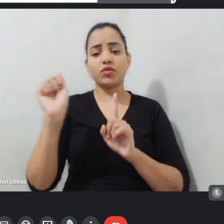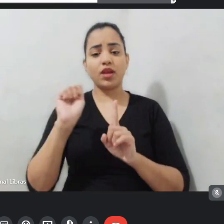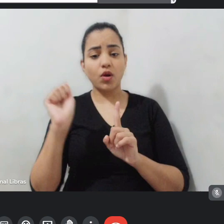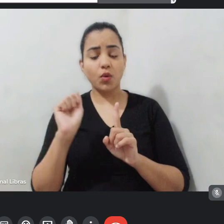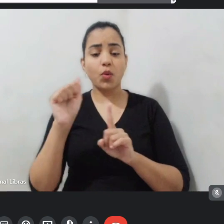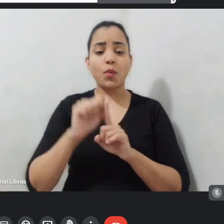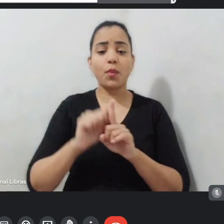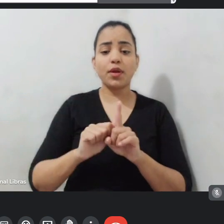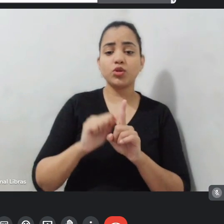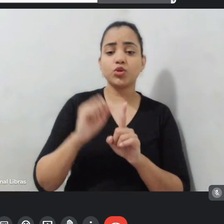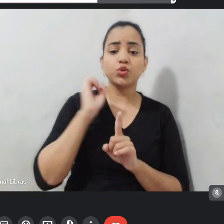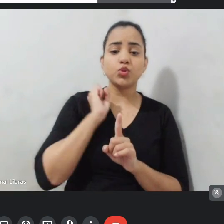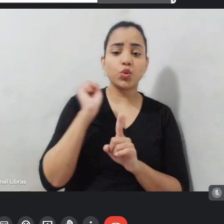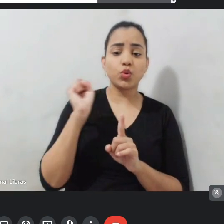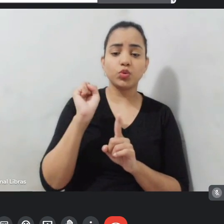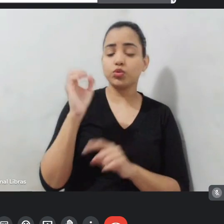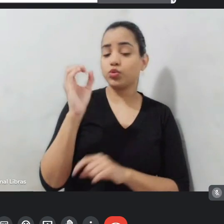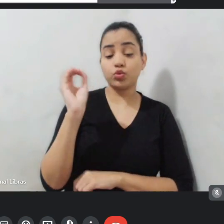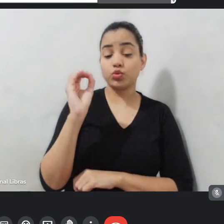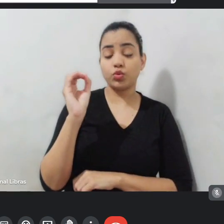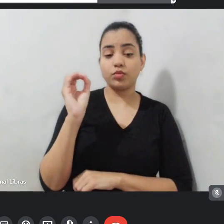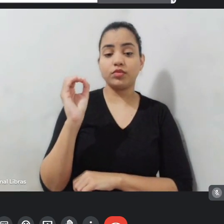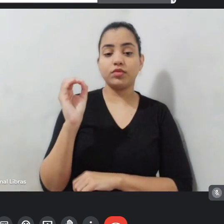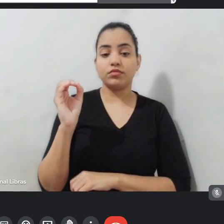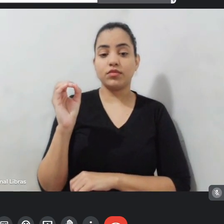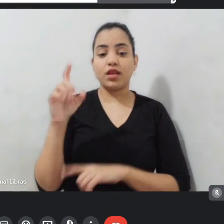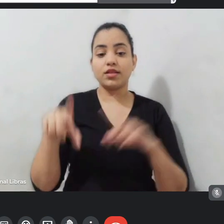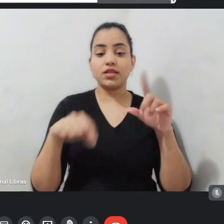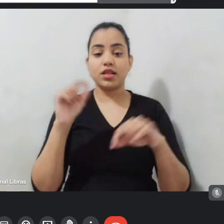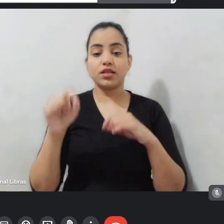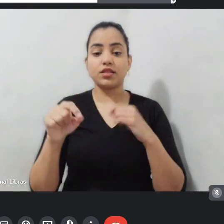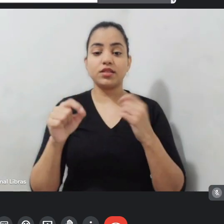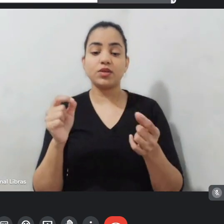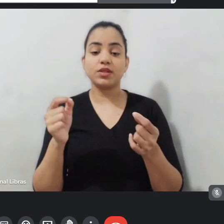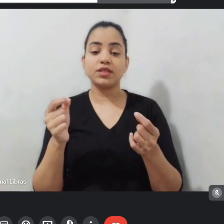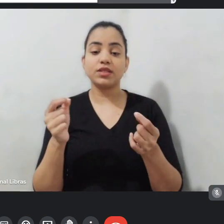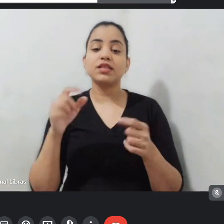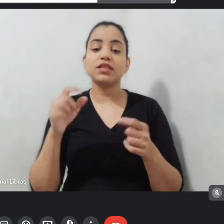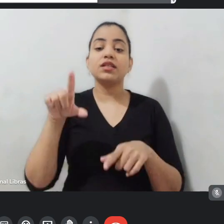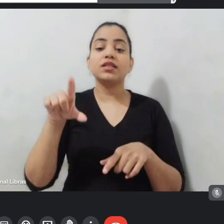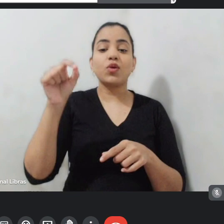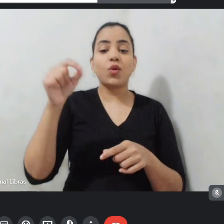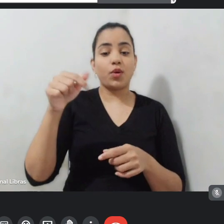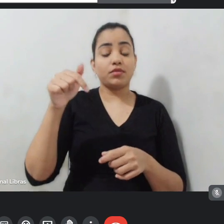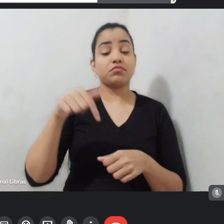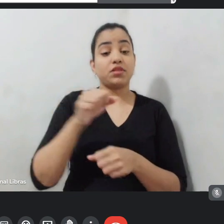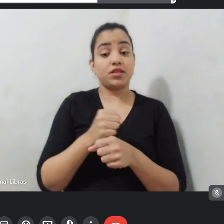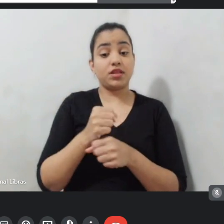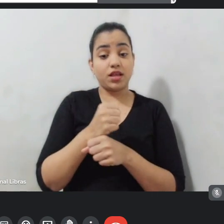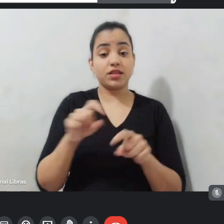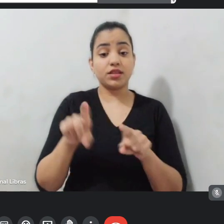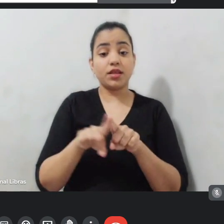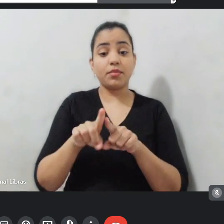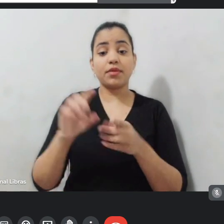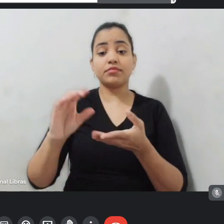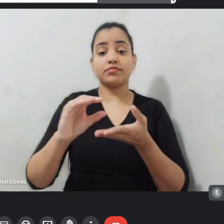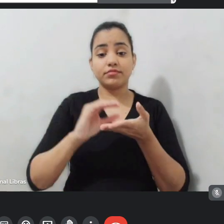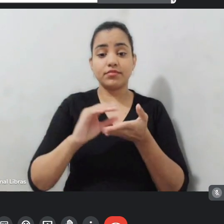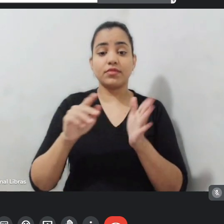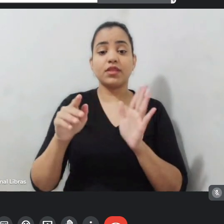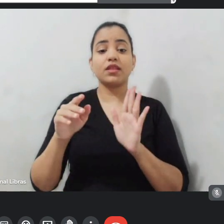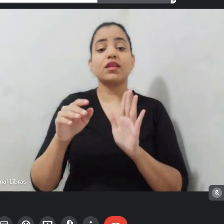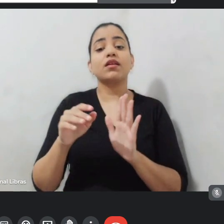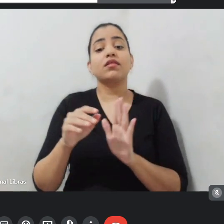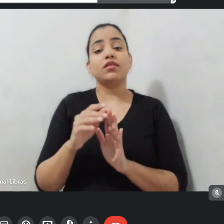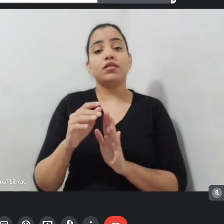recurso chega na conta bancária dos proponentes selecionados este ano. A gente tem até o dia 31 de dezembro para fazer